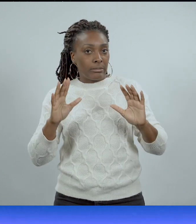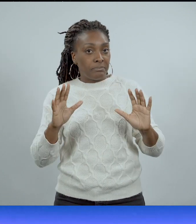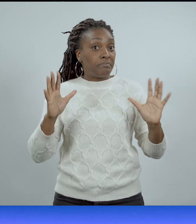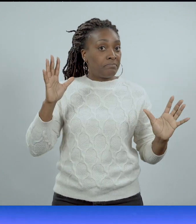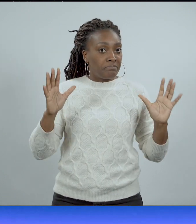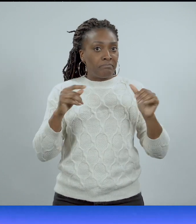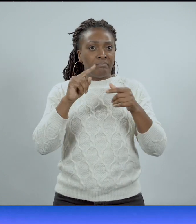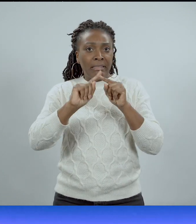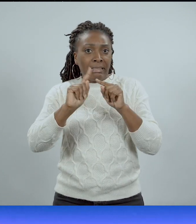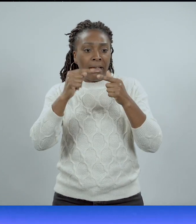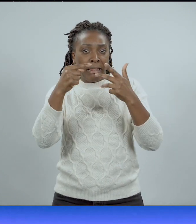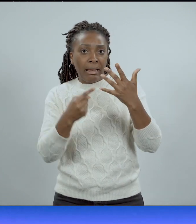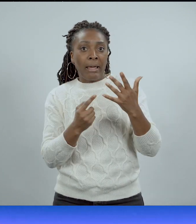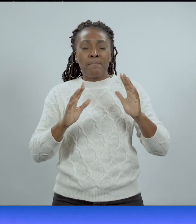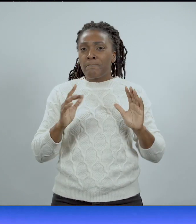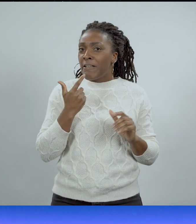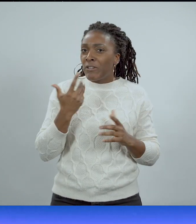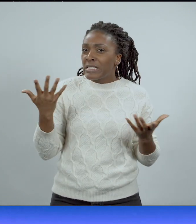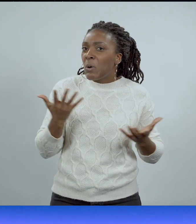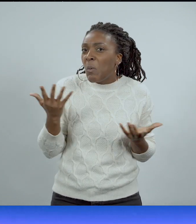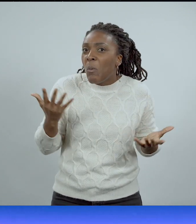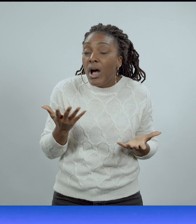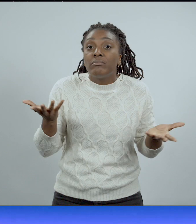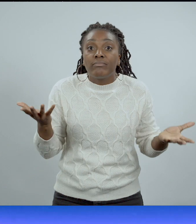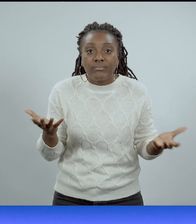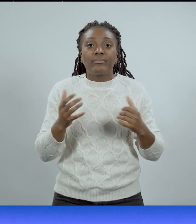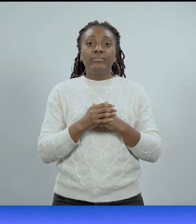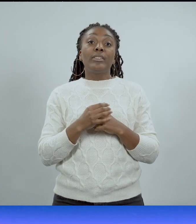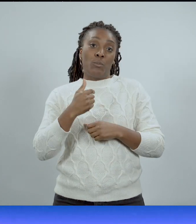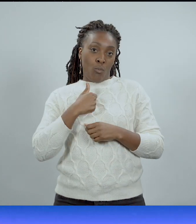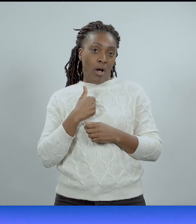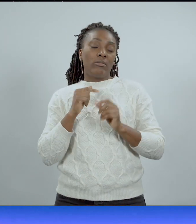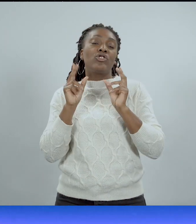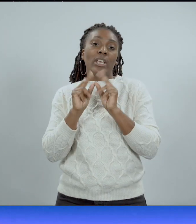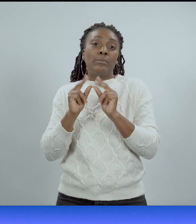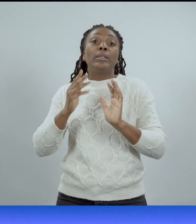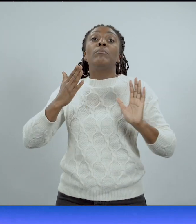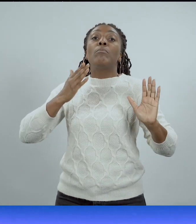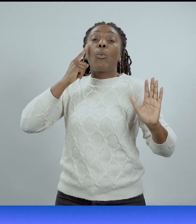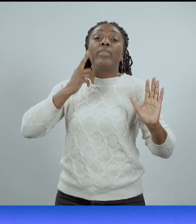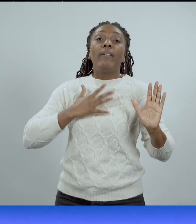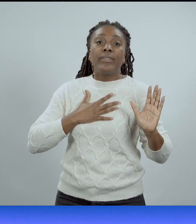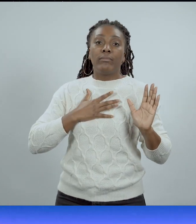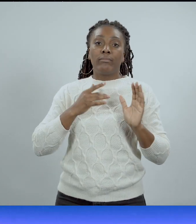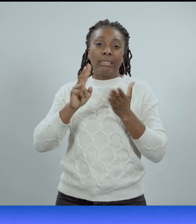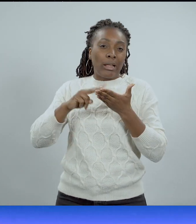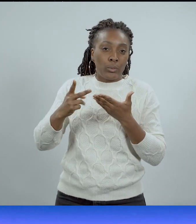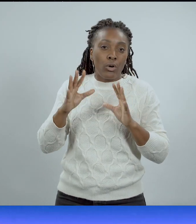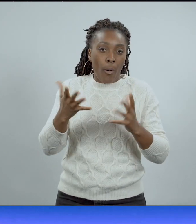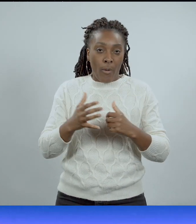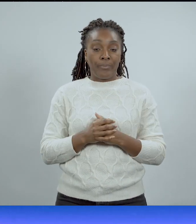la fenêtre. Alors, qu'est-ce que ces choses peuvent vouloir dire? Et voici ce que je lui ai soumis comme